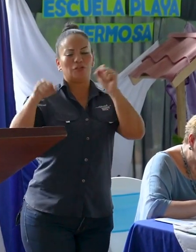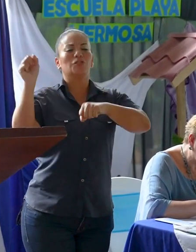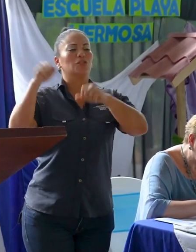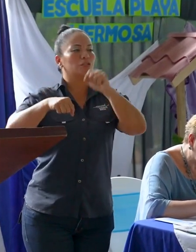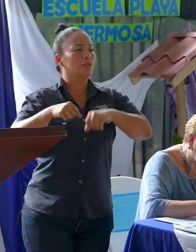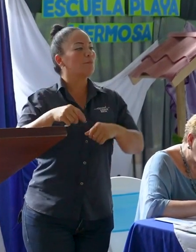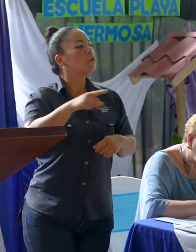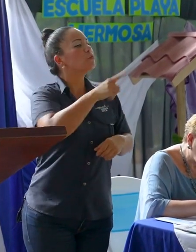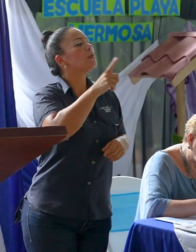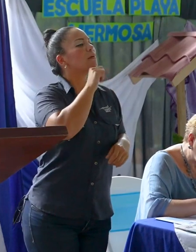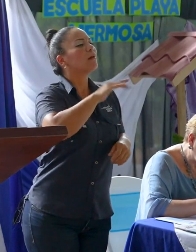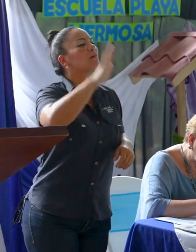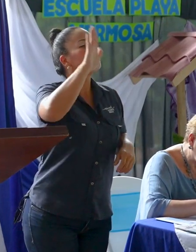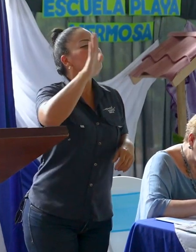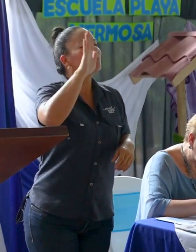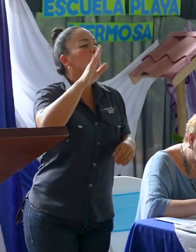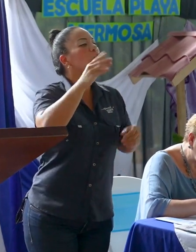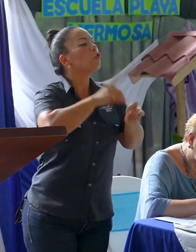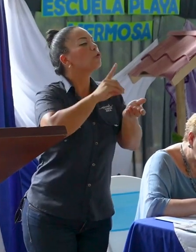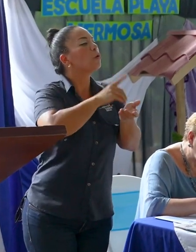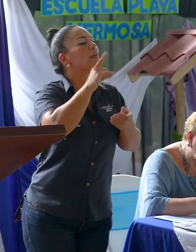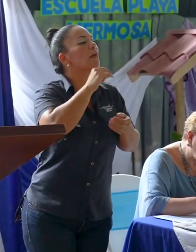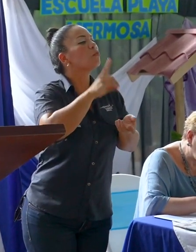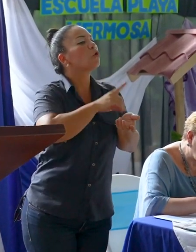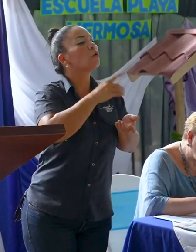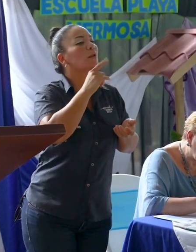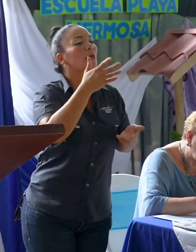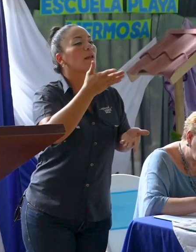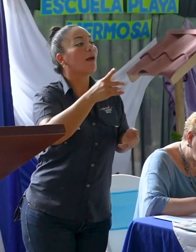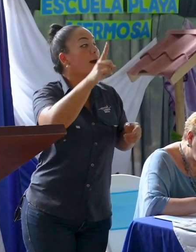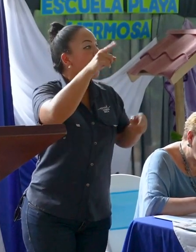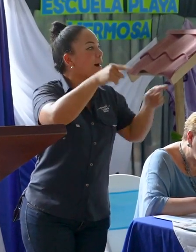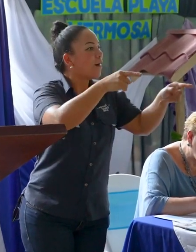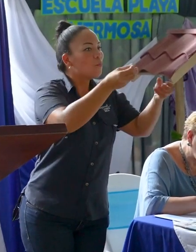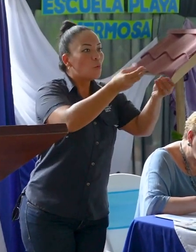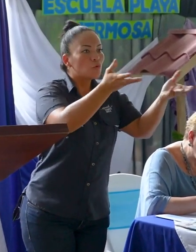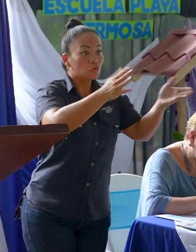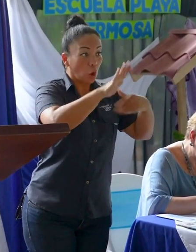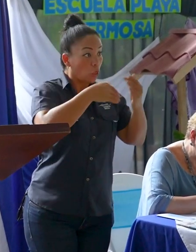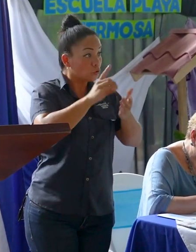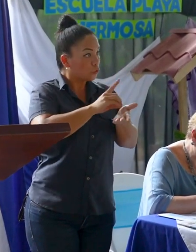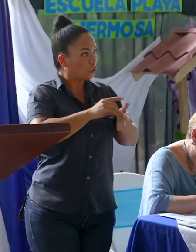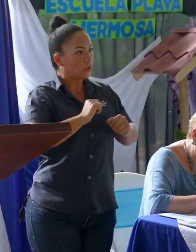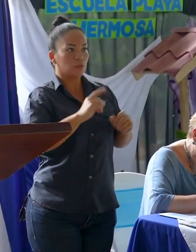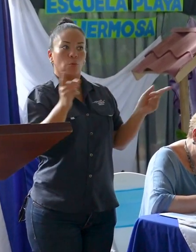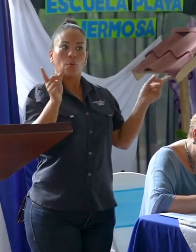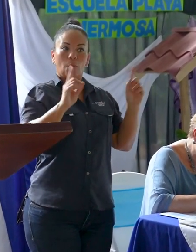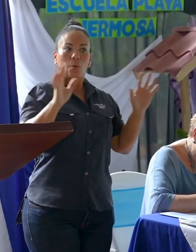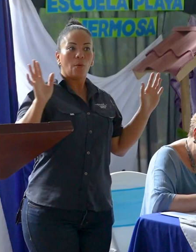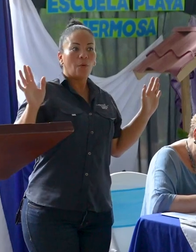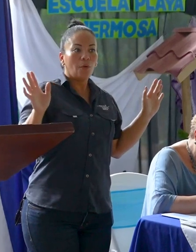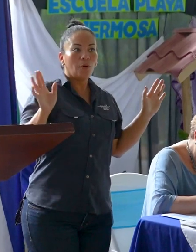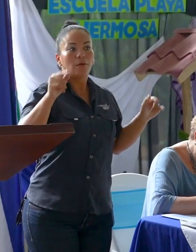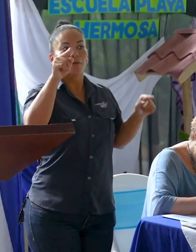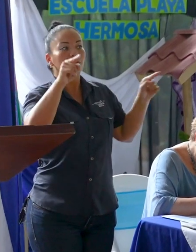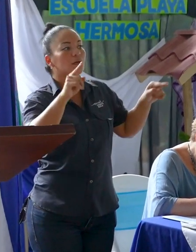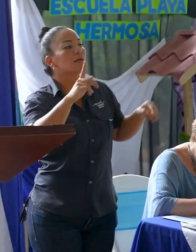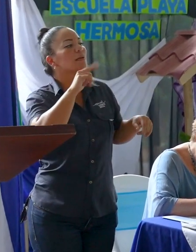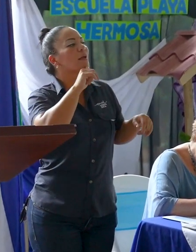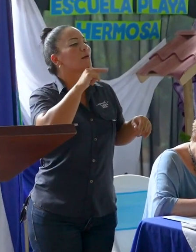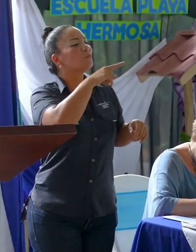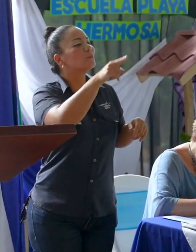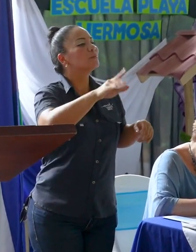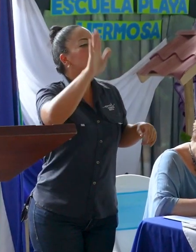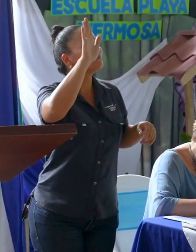¡Sí! Levante la mano quien quiere ser doctor. ¿Todos van a ser doctores? No. Levante la